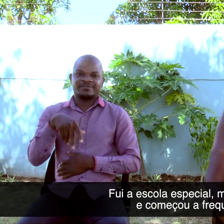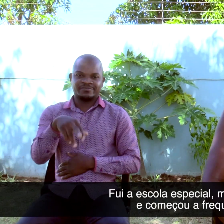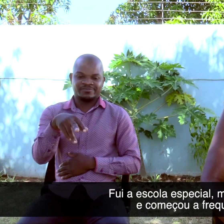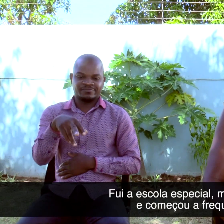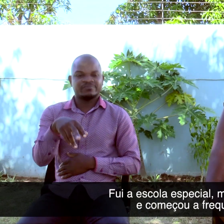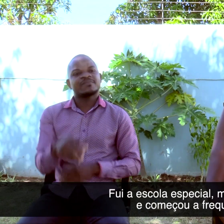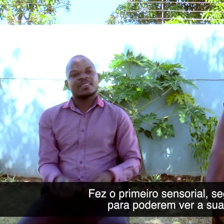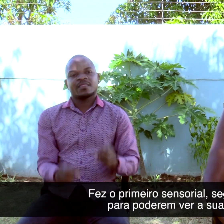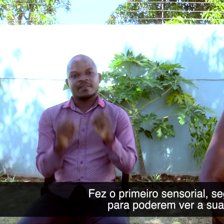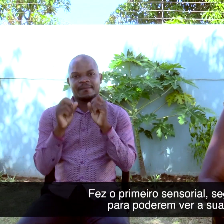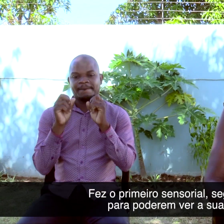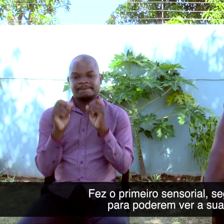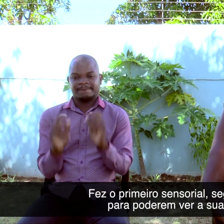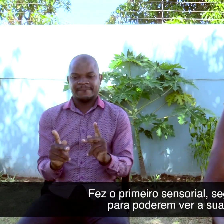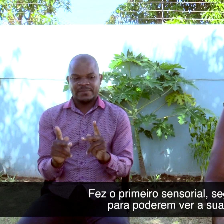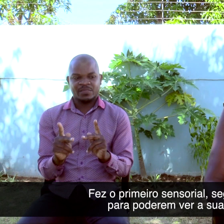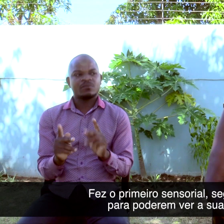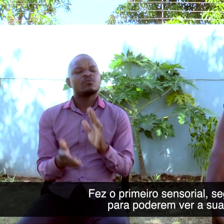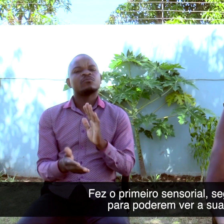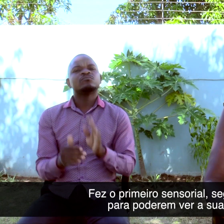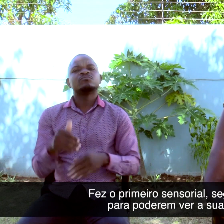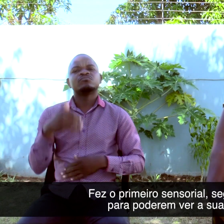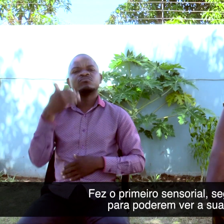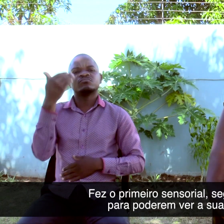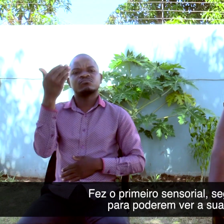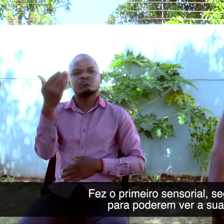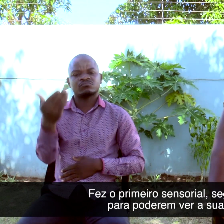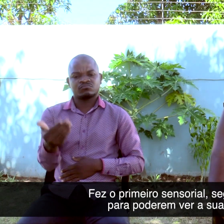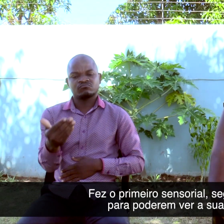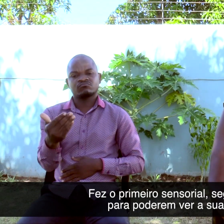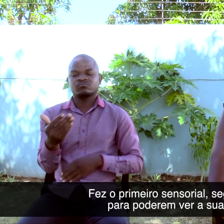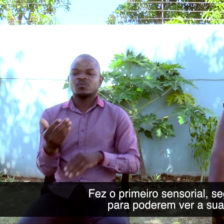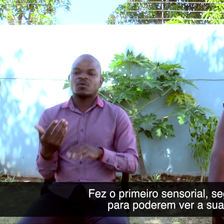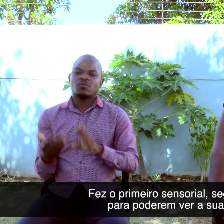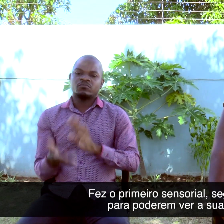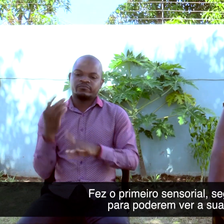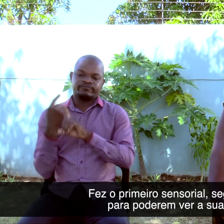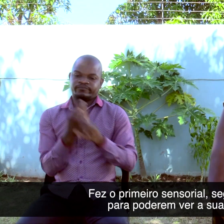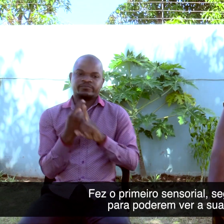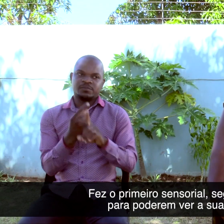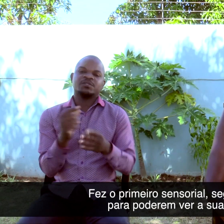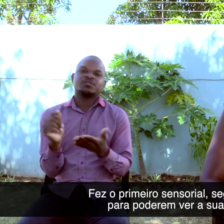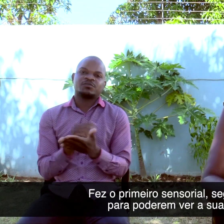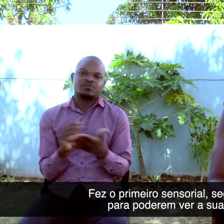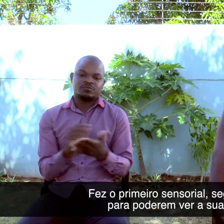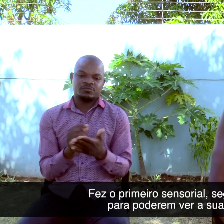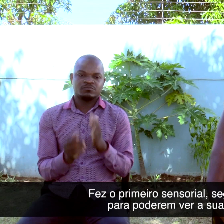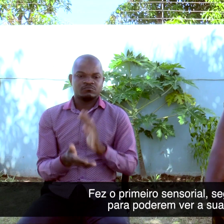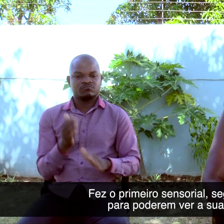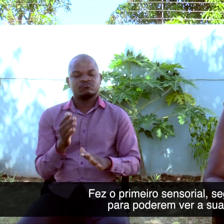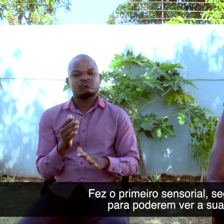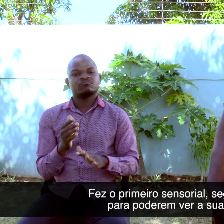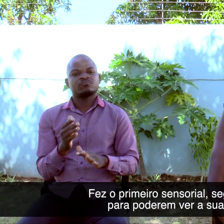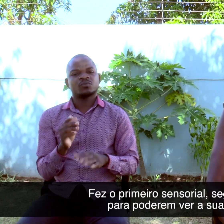Então, pronto. Daí, já comecei a levar ele para a escola. Ele fez o primeiro